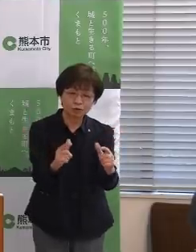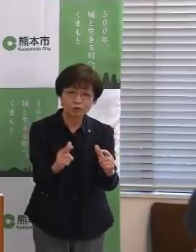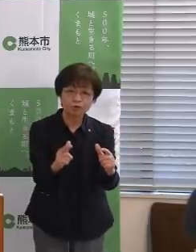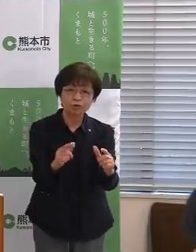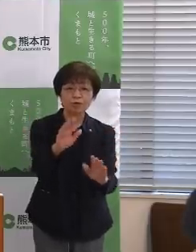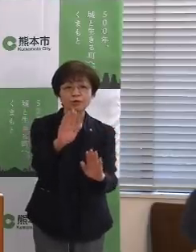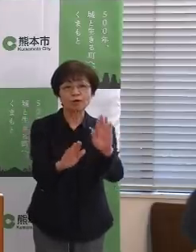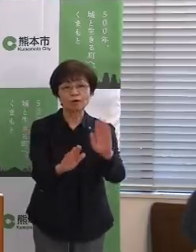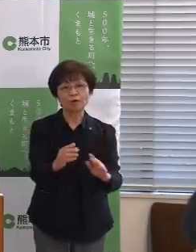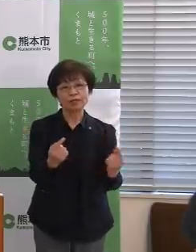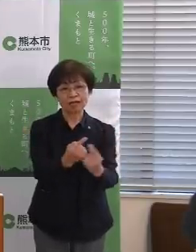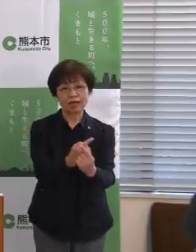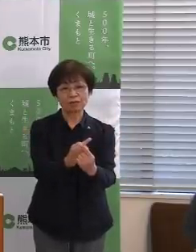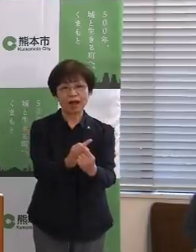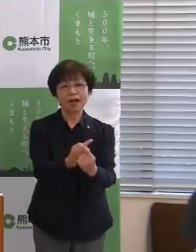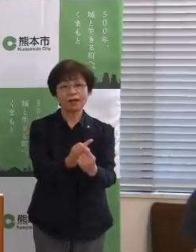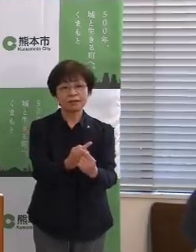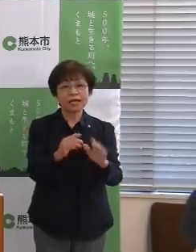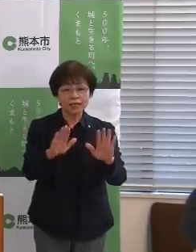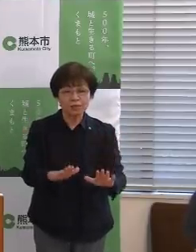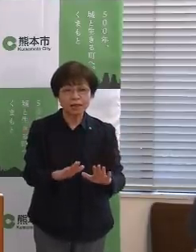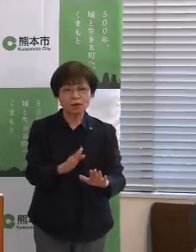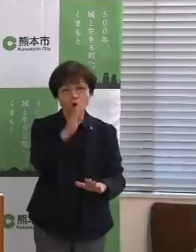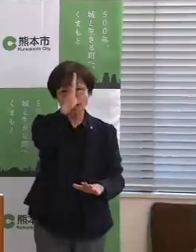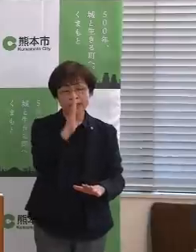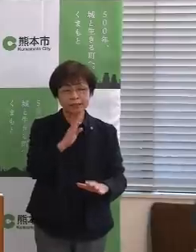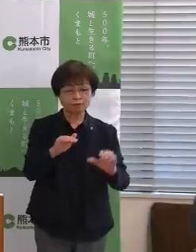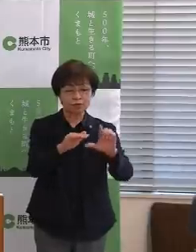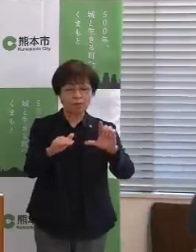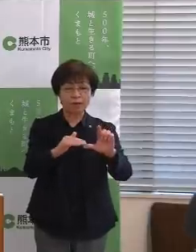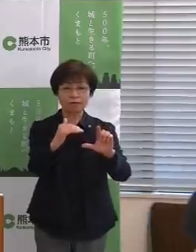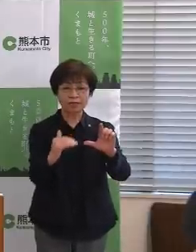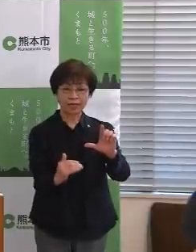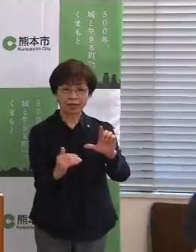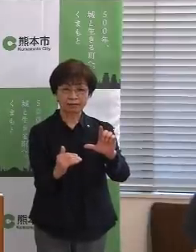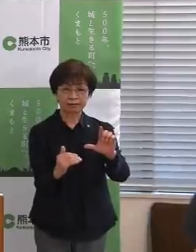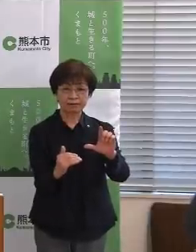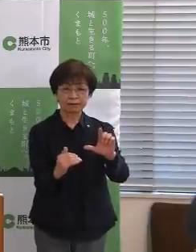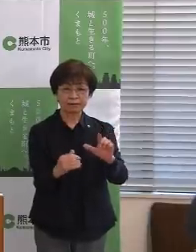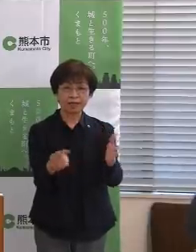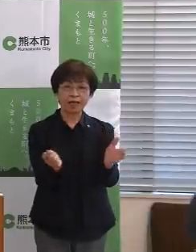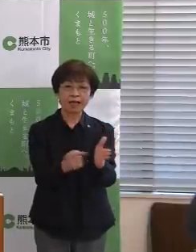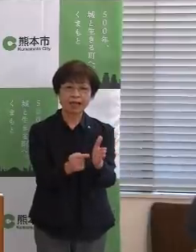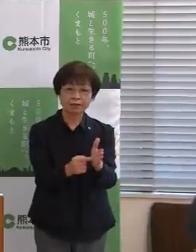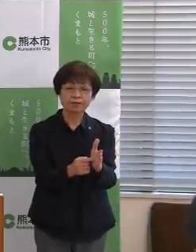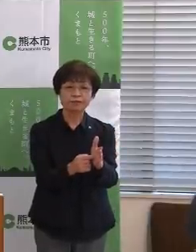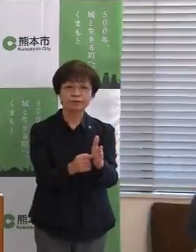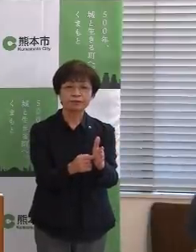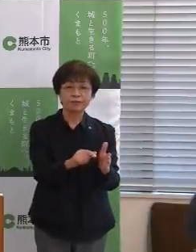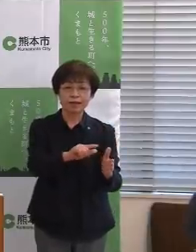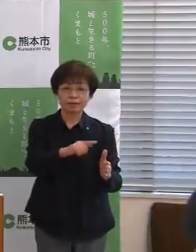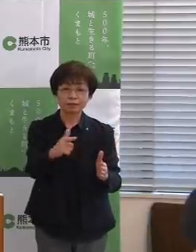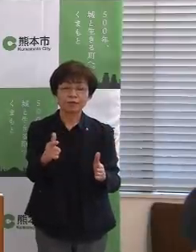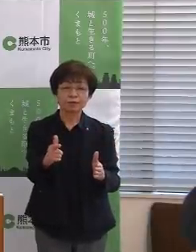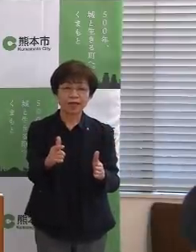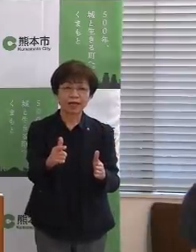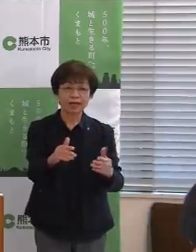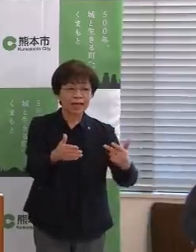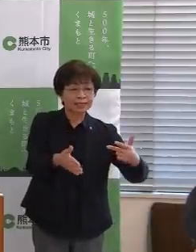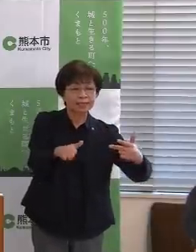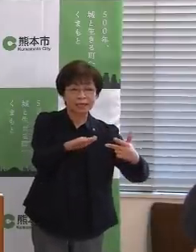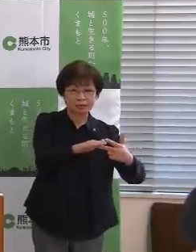ば、このリスクレベルが引き下げられ、そして早くですねいろいろな施設